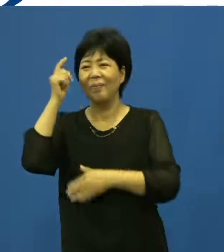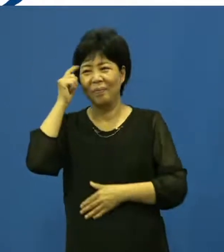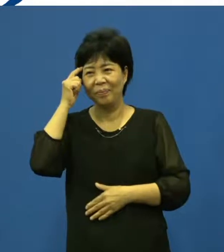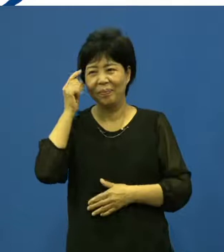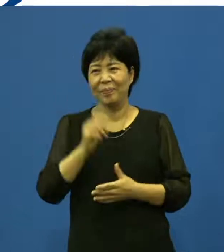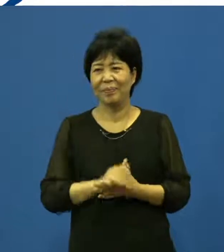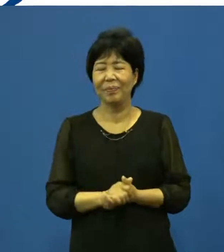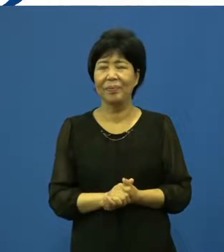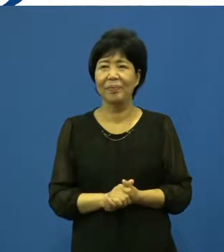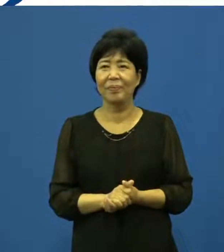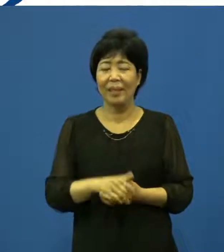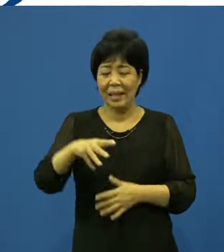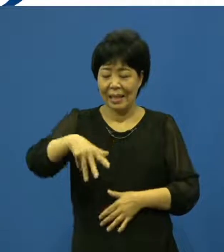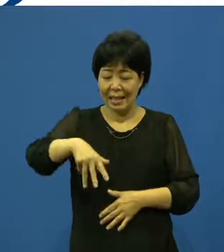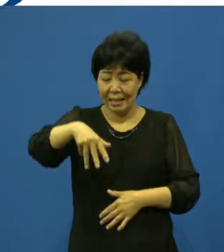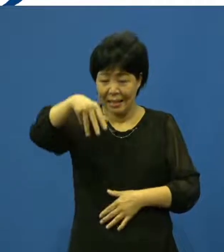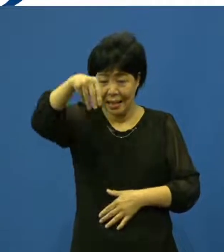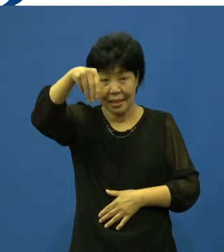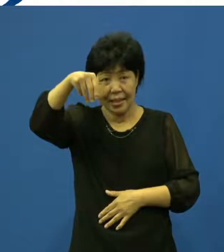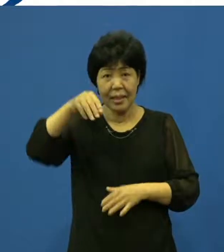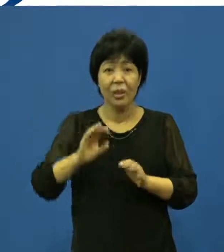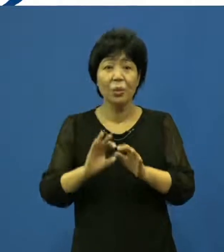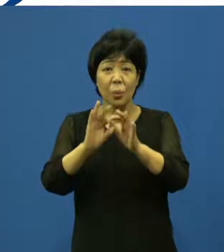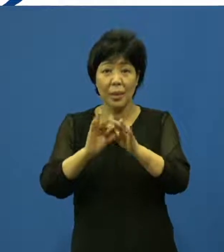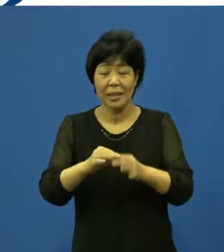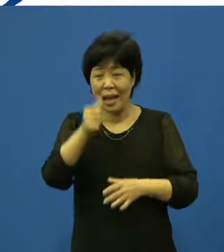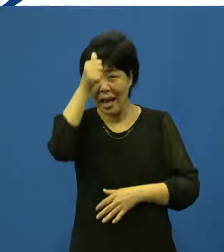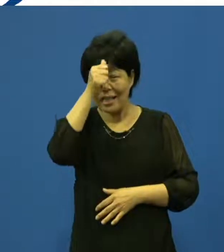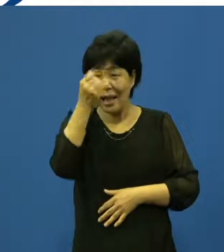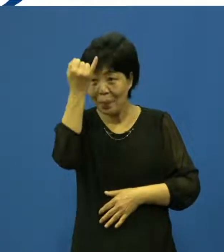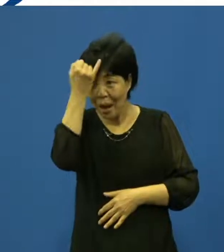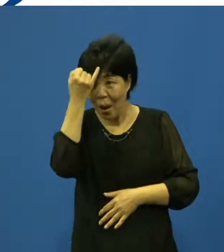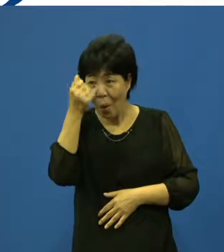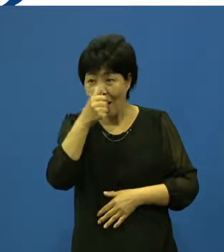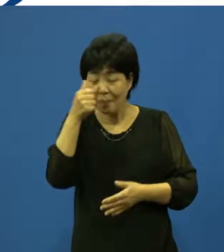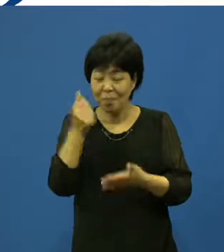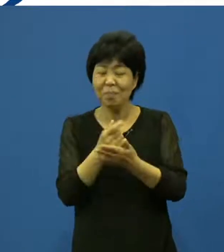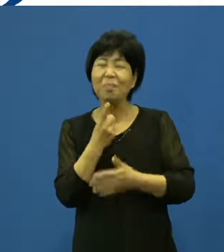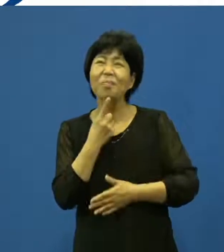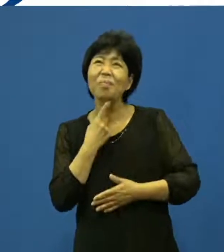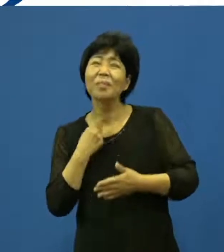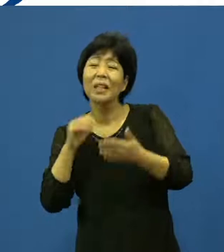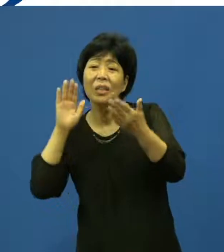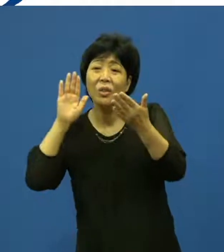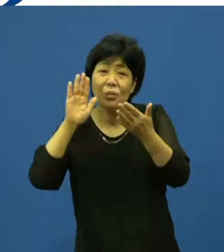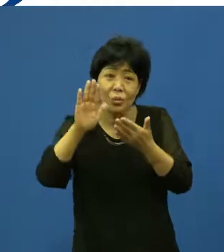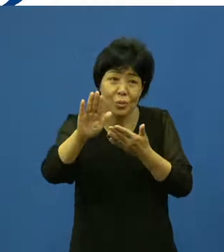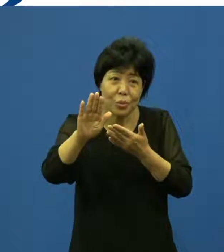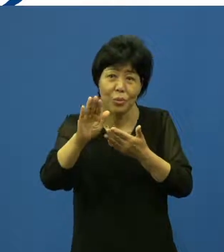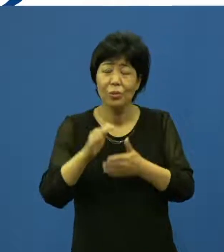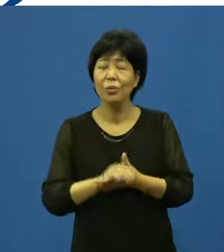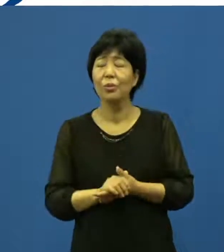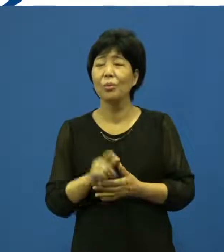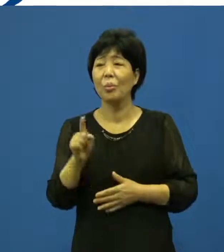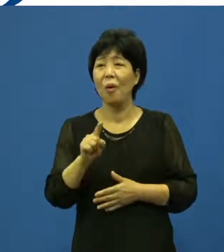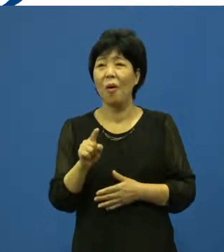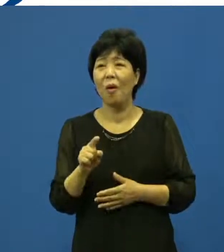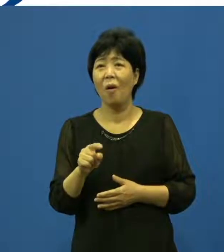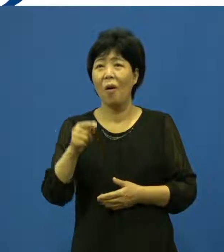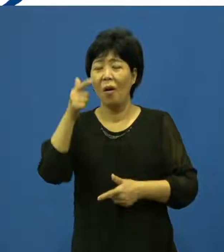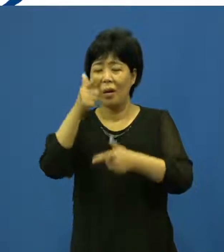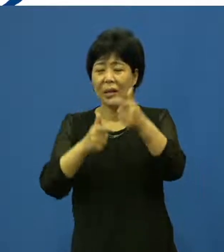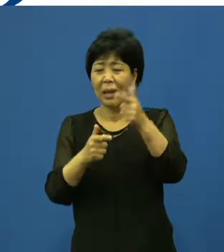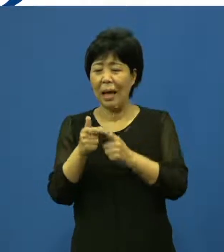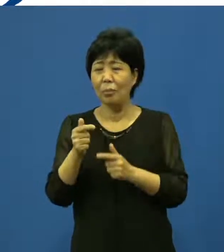여러분, 창세기에서 아담과 하와가 범죄한 이후에 가장 먼저 한 행동이 바로 그것입니다. 무화과 나무 잎사귀로 자기의